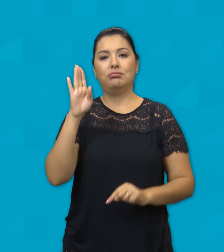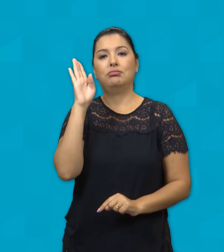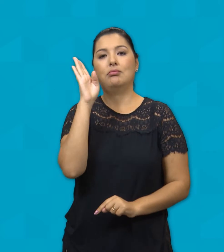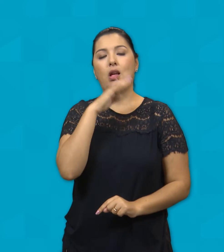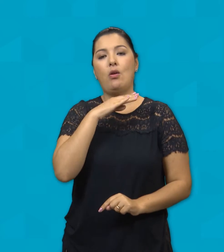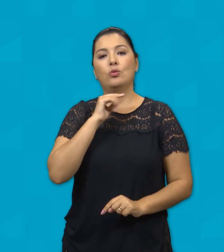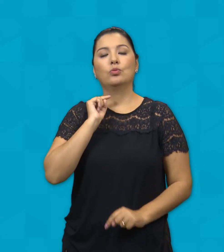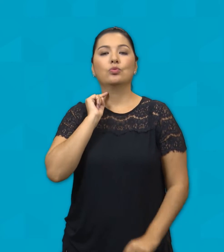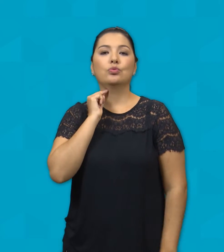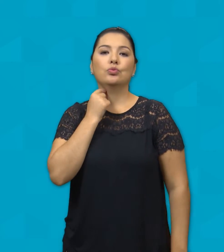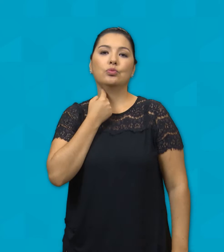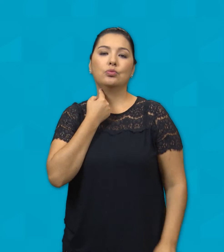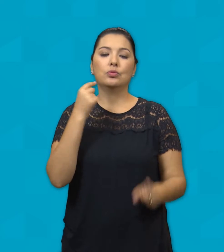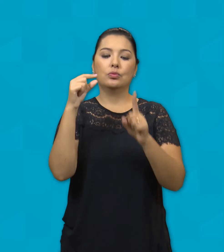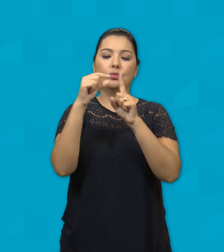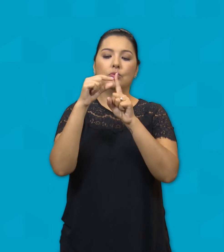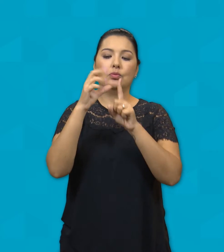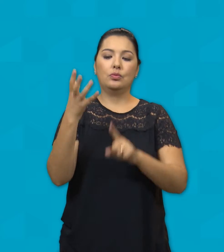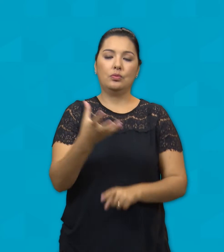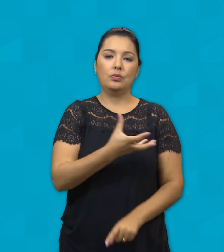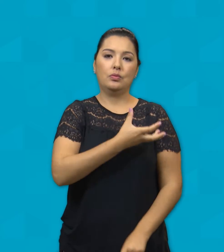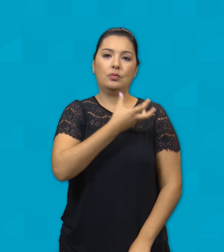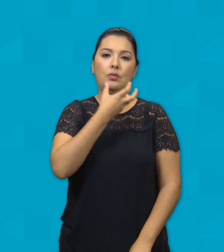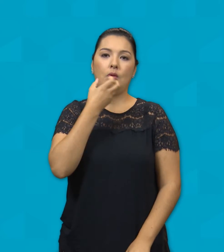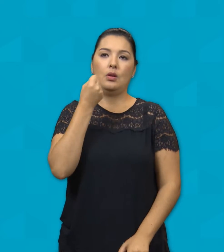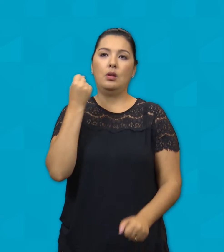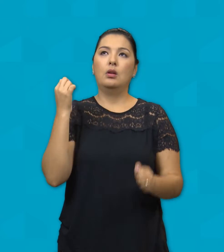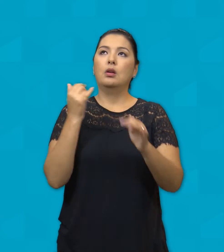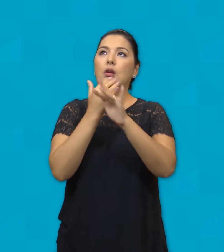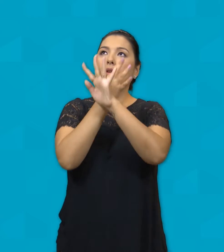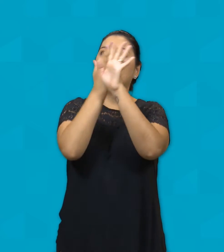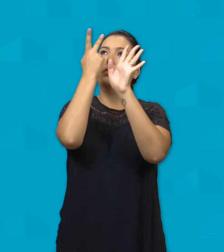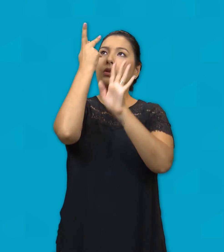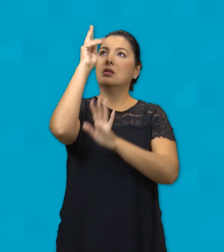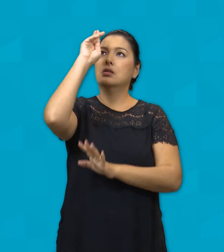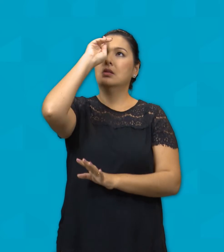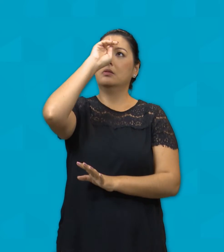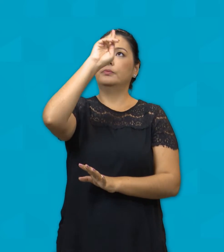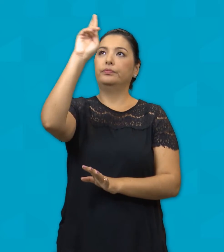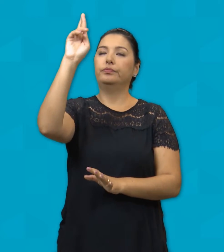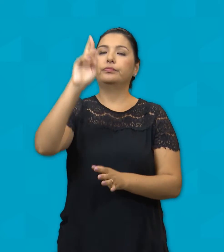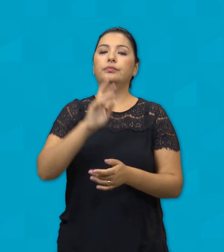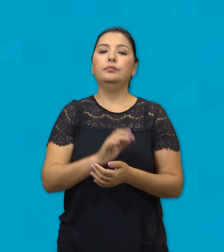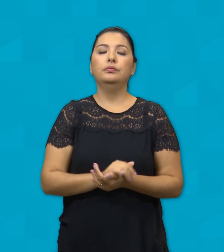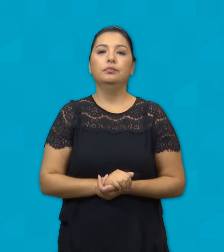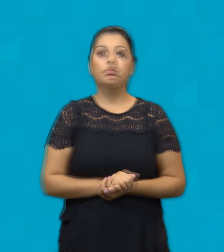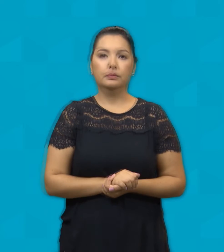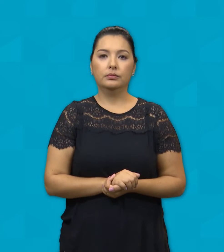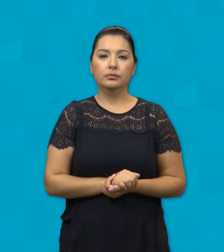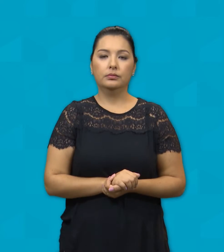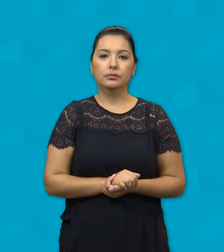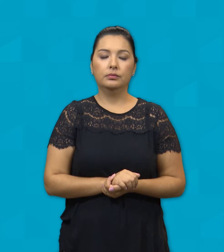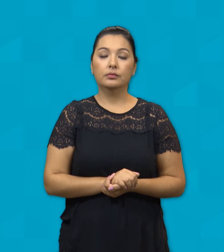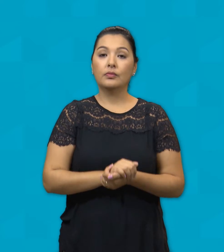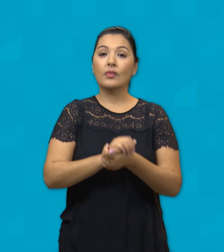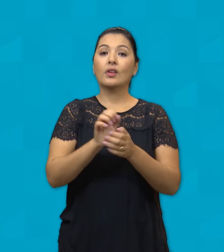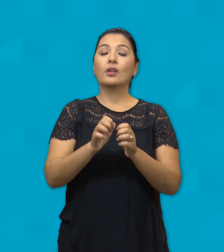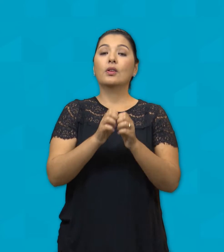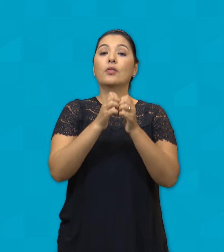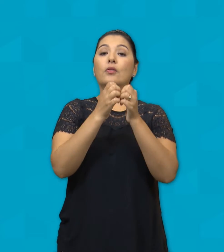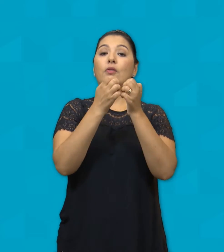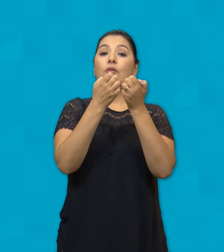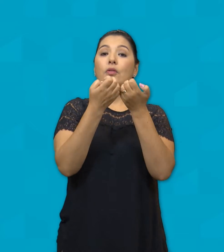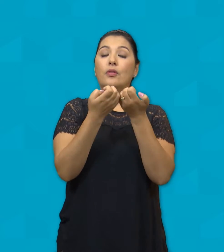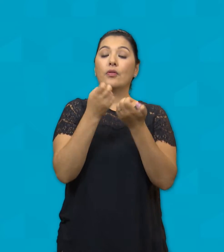homem. Palavra da salvação. Glória a vós, Senhor. No Evangelho,